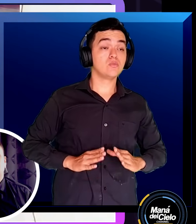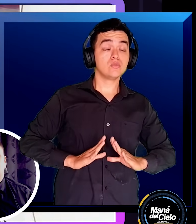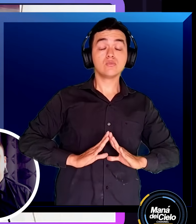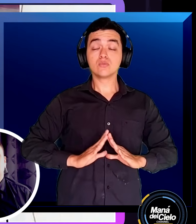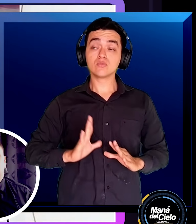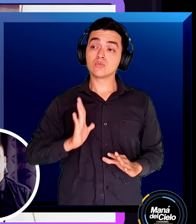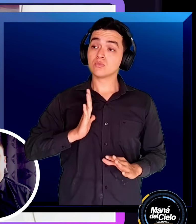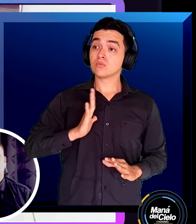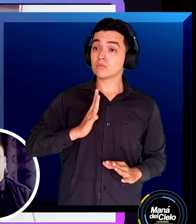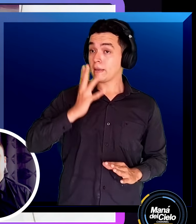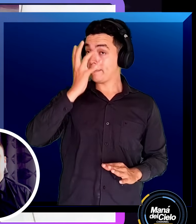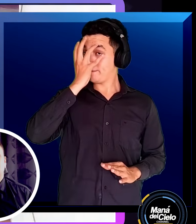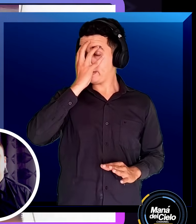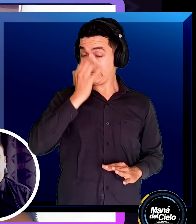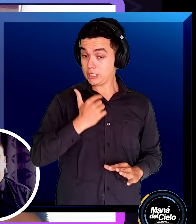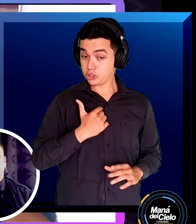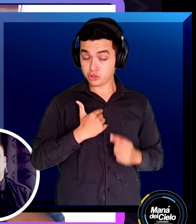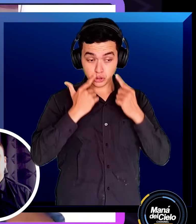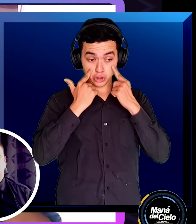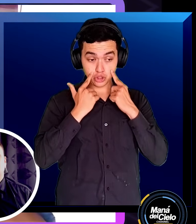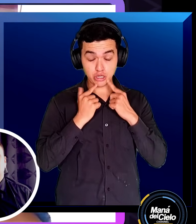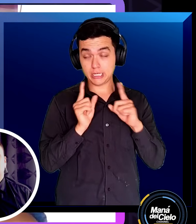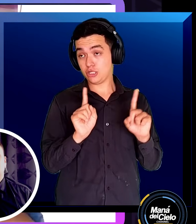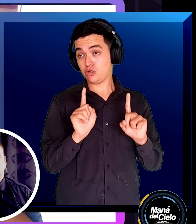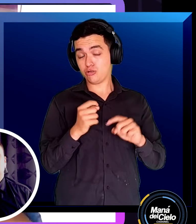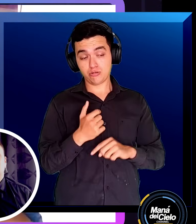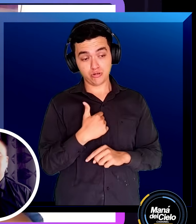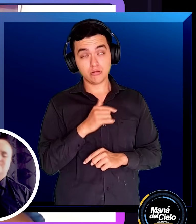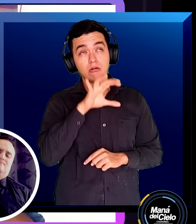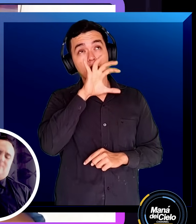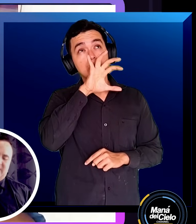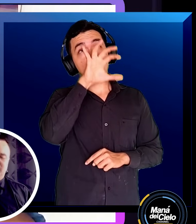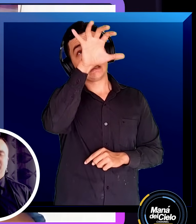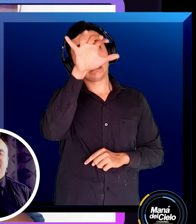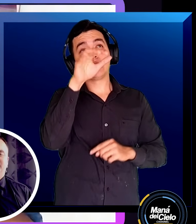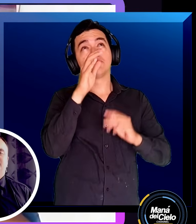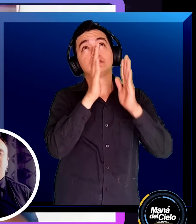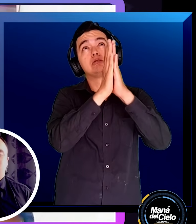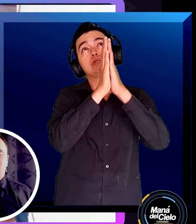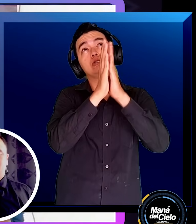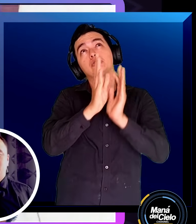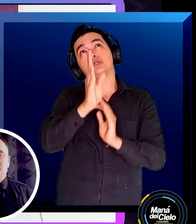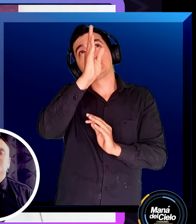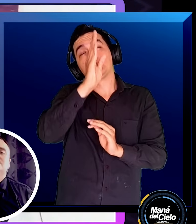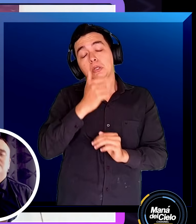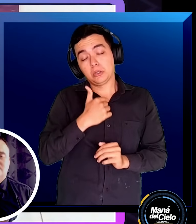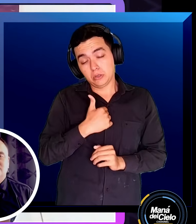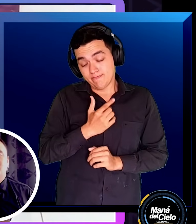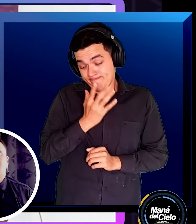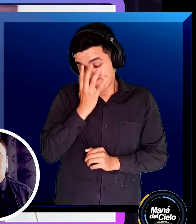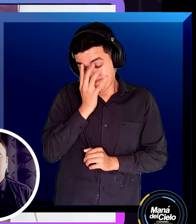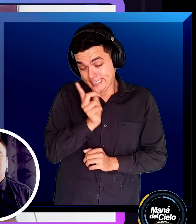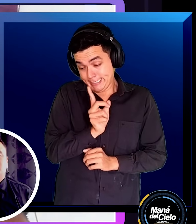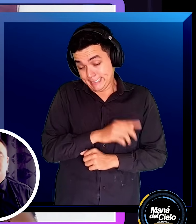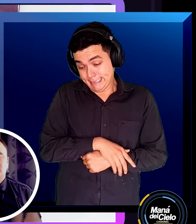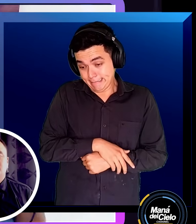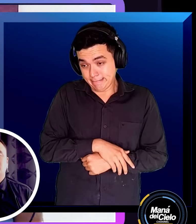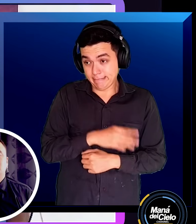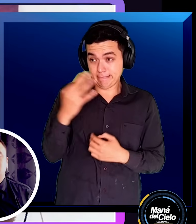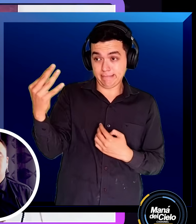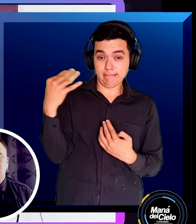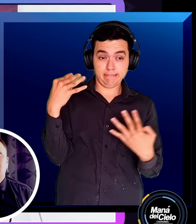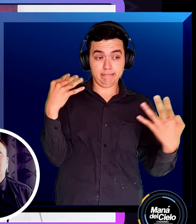Cada uno hablando en diferentes idiomas por el Espíritu Santo. Tanto que eso atrajo a la gente. ¿Sabe qué es lo que